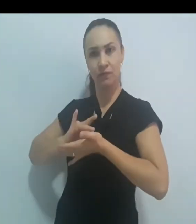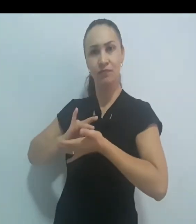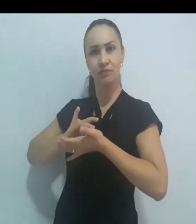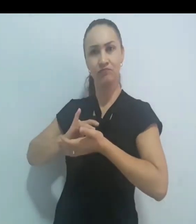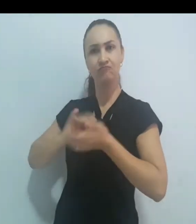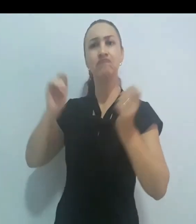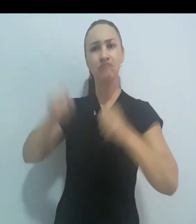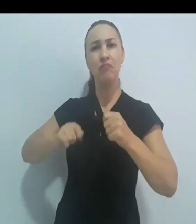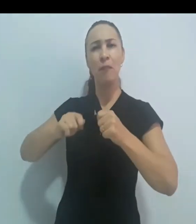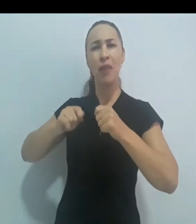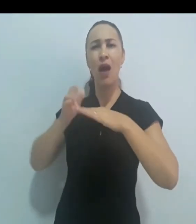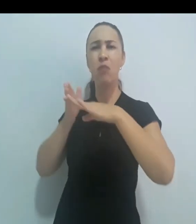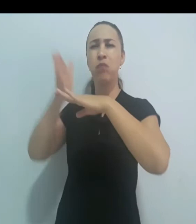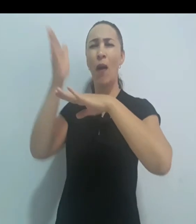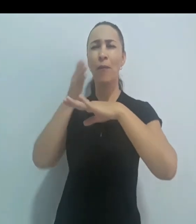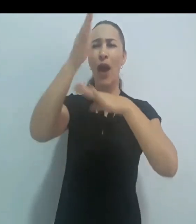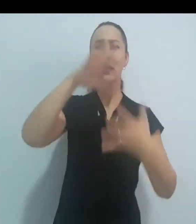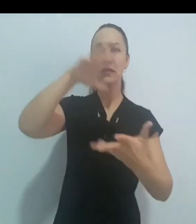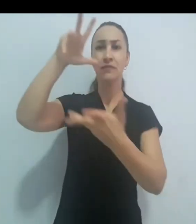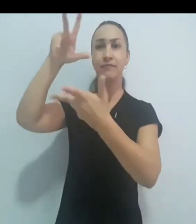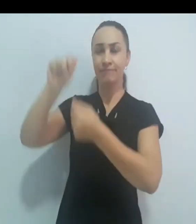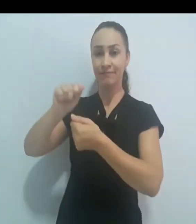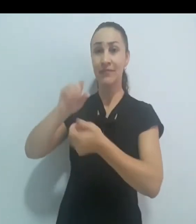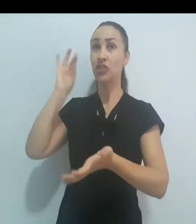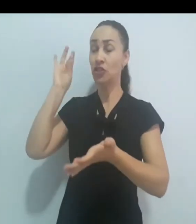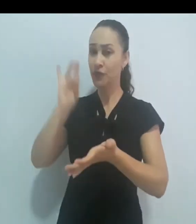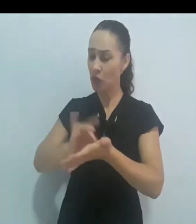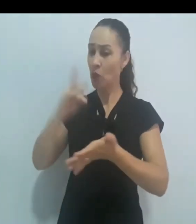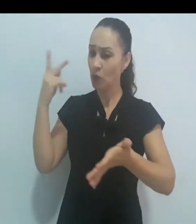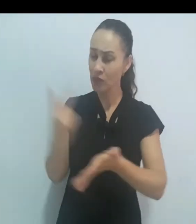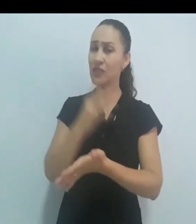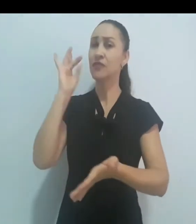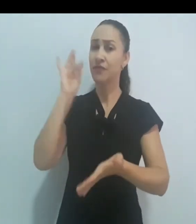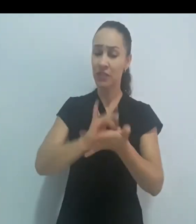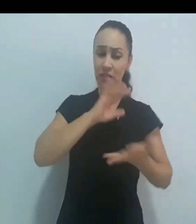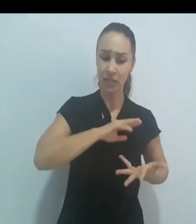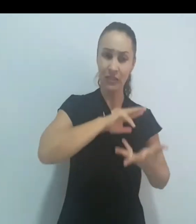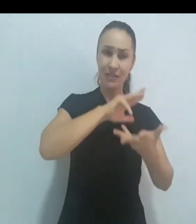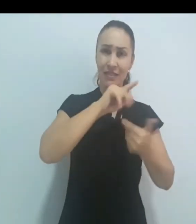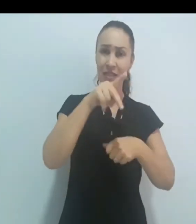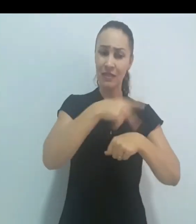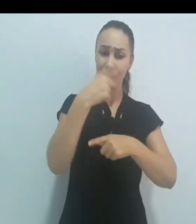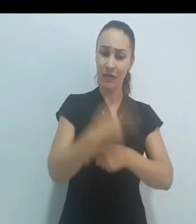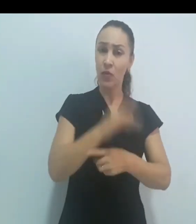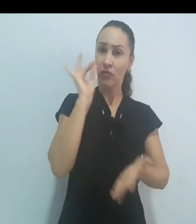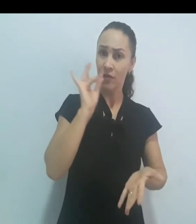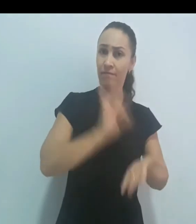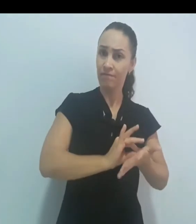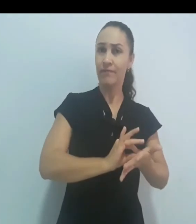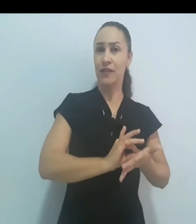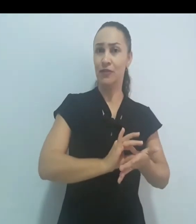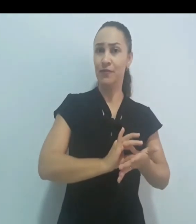suficiente para serem internacionais, quando isto for eficaz, e para serem nacionais, quando isto